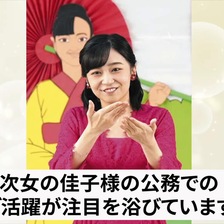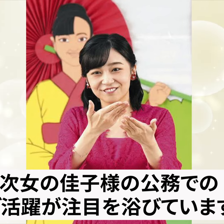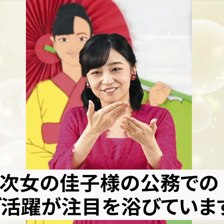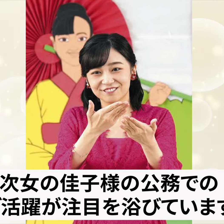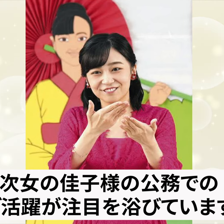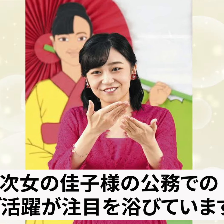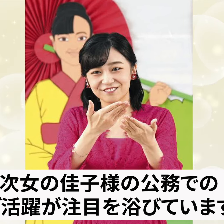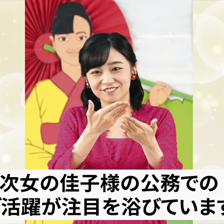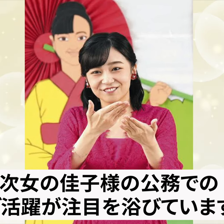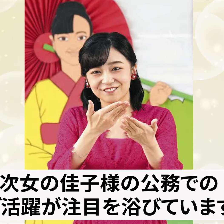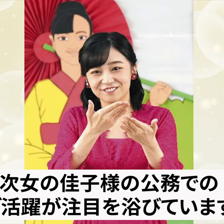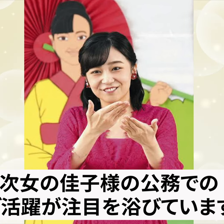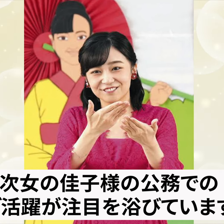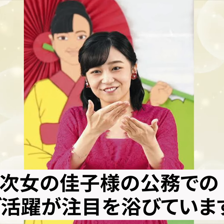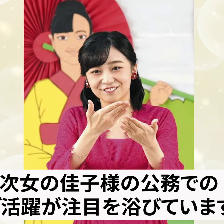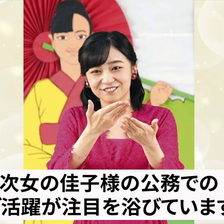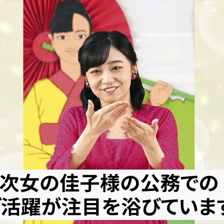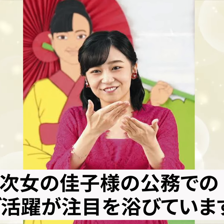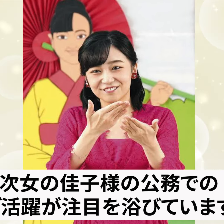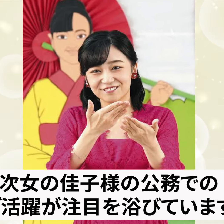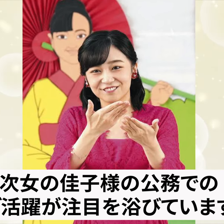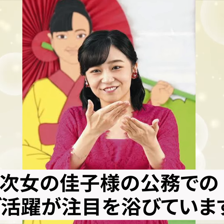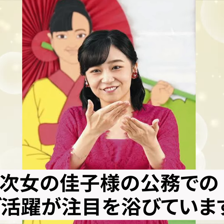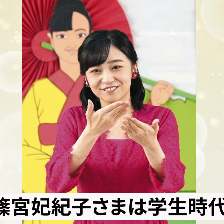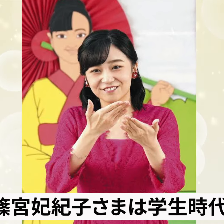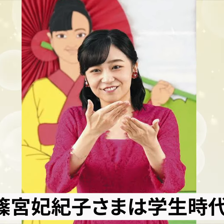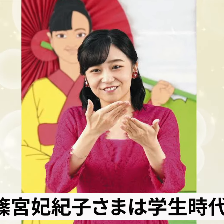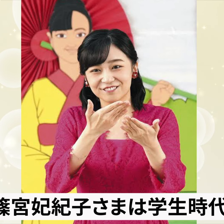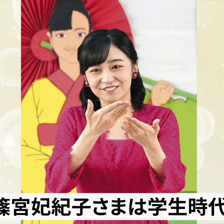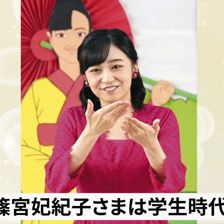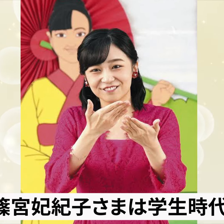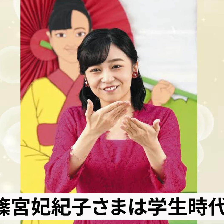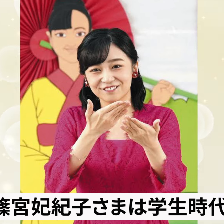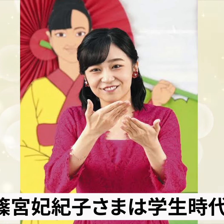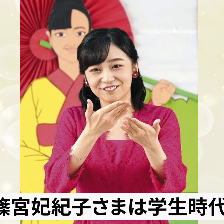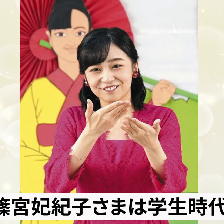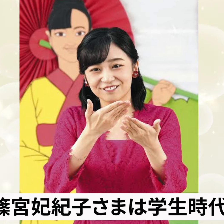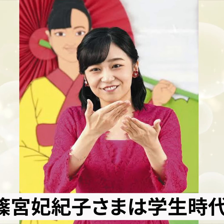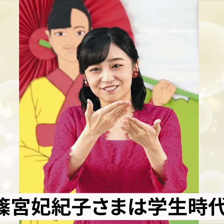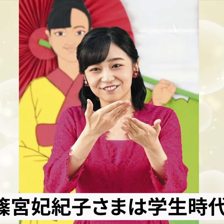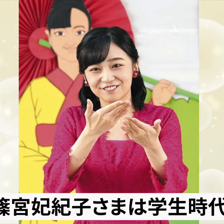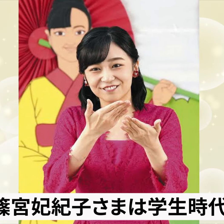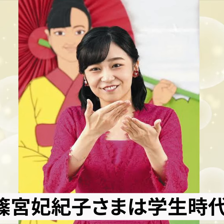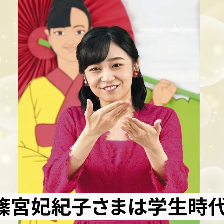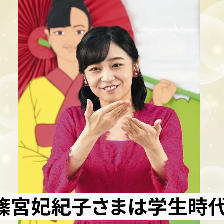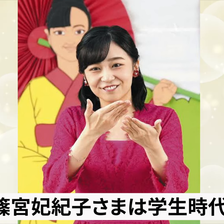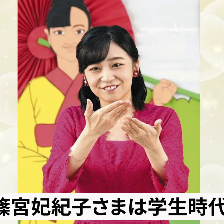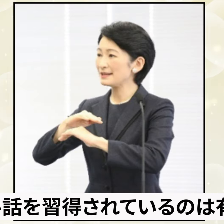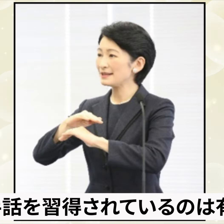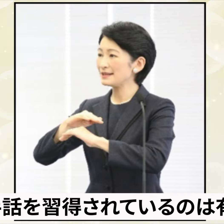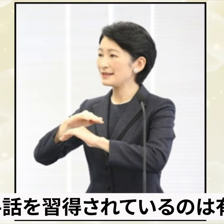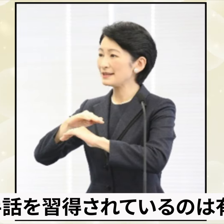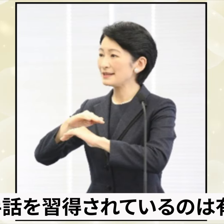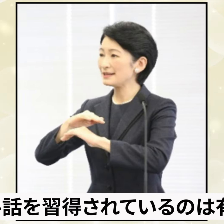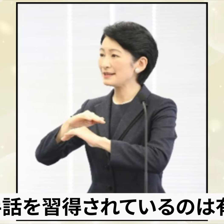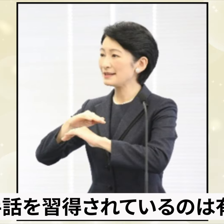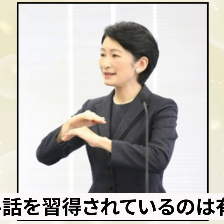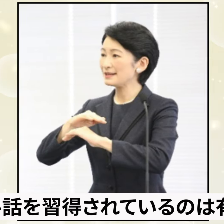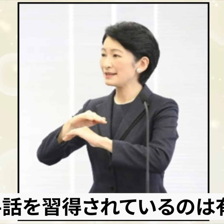ご活躍が注目を浴びています。秋篠宮卑子さまは学生時代にすでに手話を習得されている